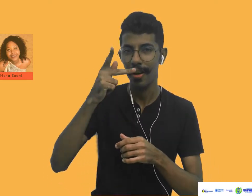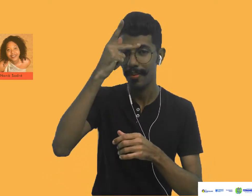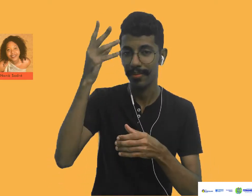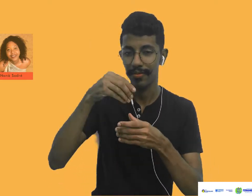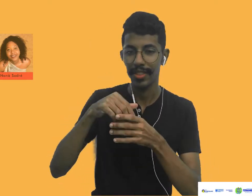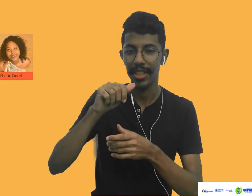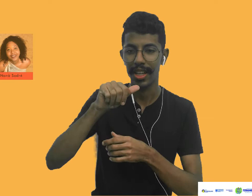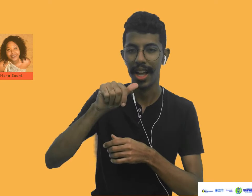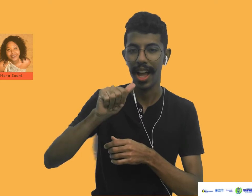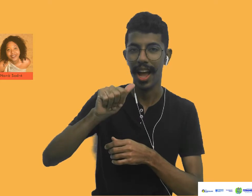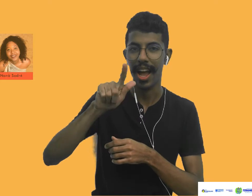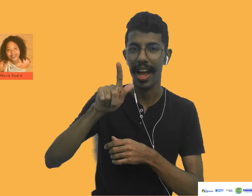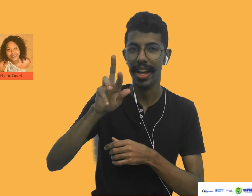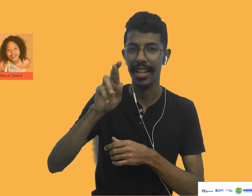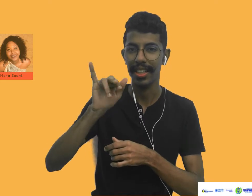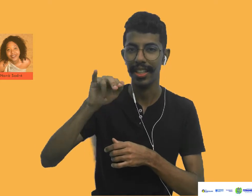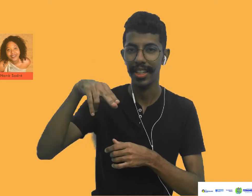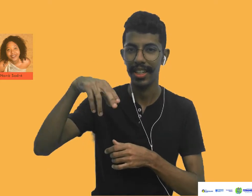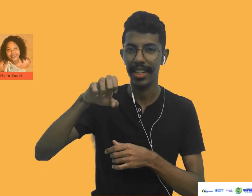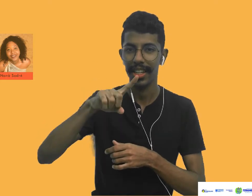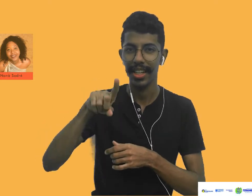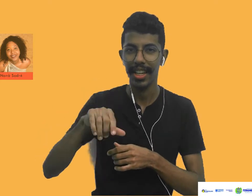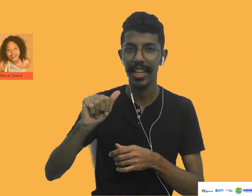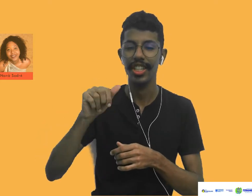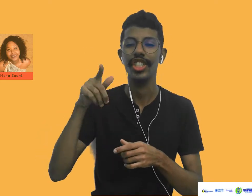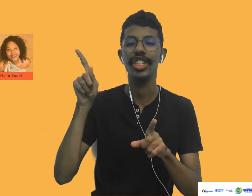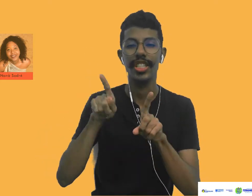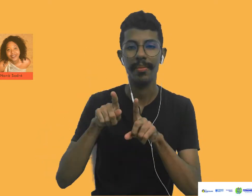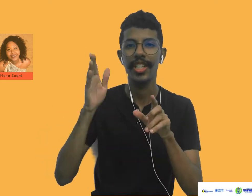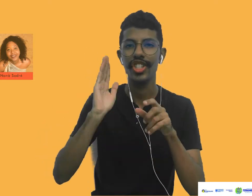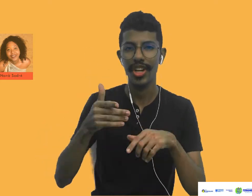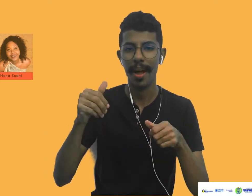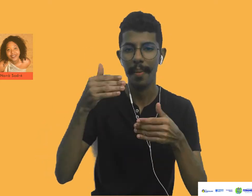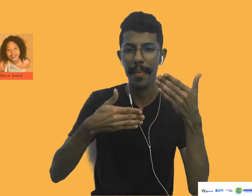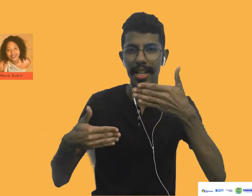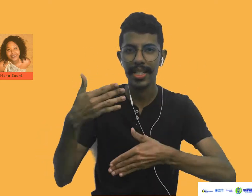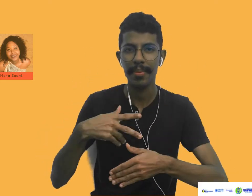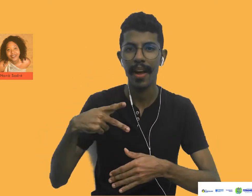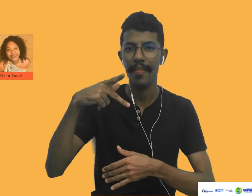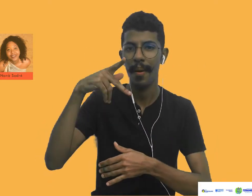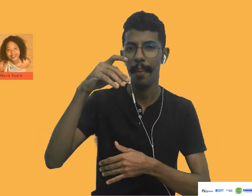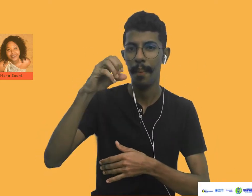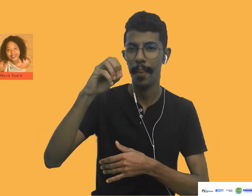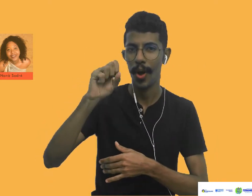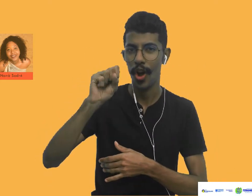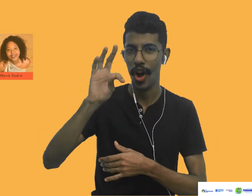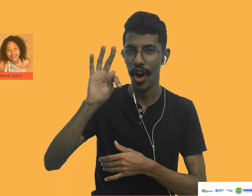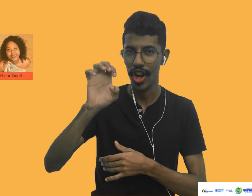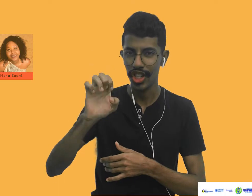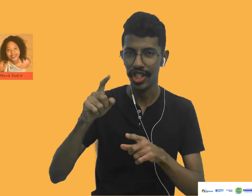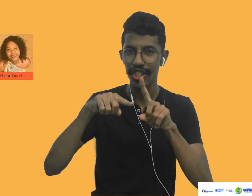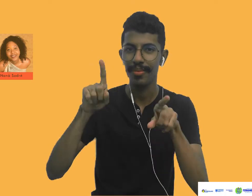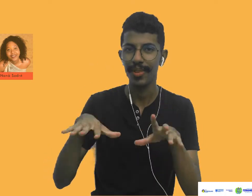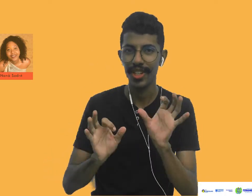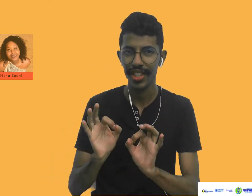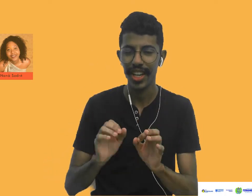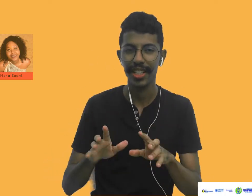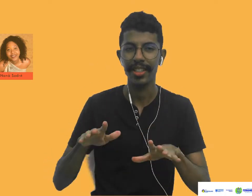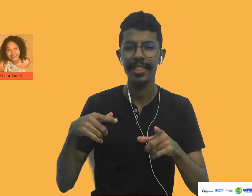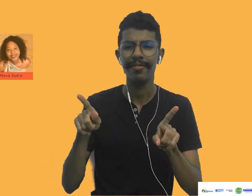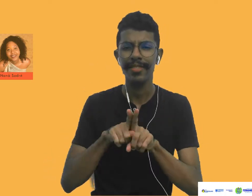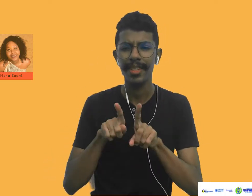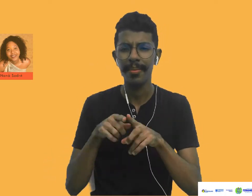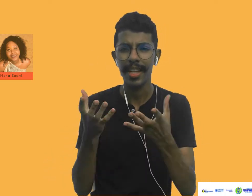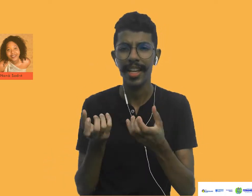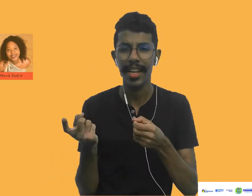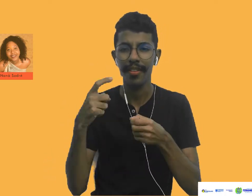Agrinê já entrou em 2006. Então a Agrinê já estava no Foch, a Agrinê também oriunda da Universidade Federal de Pernambuco e